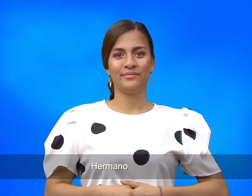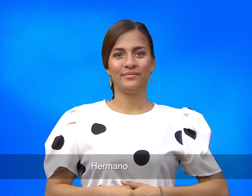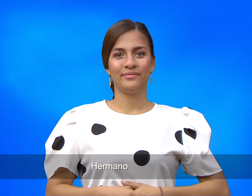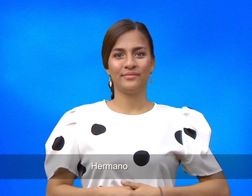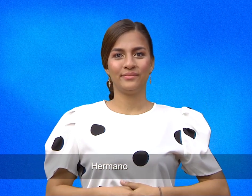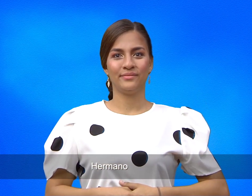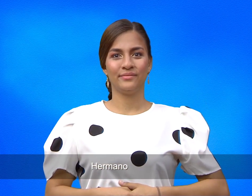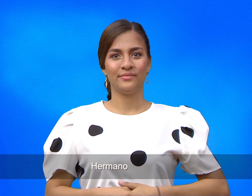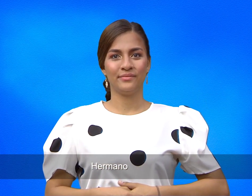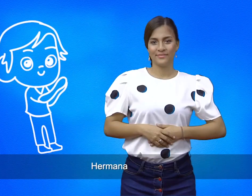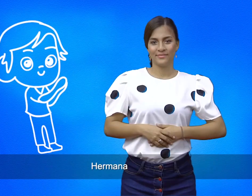Hermano.